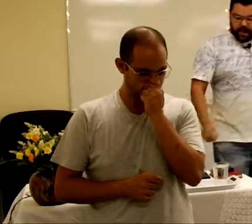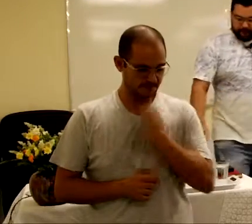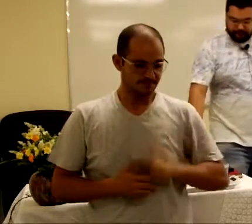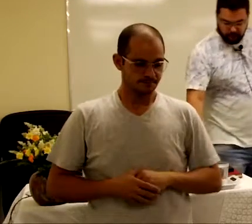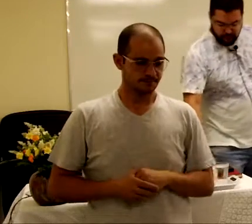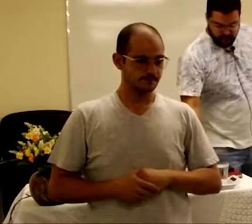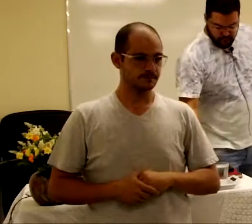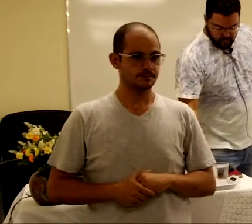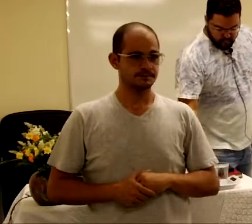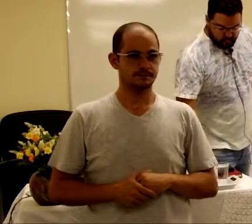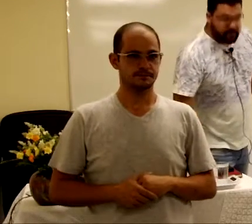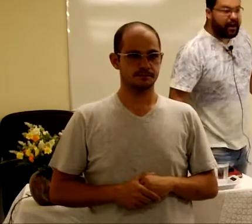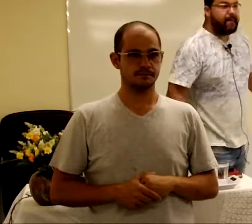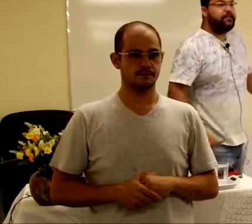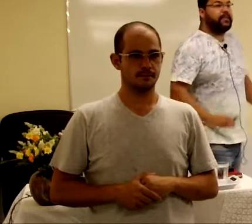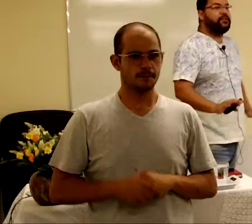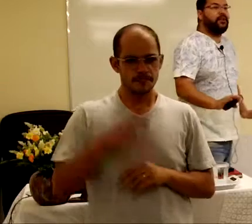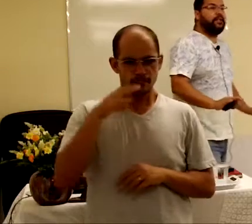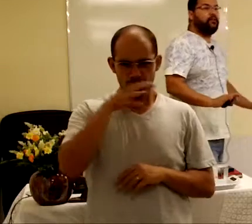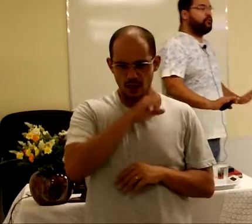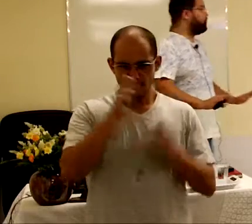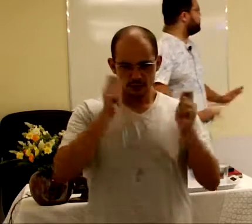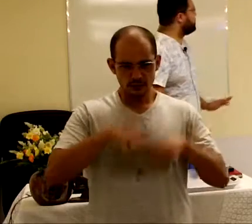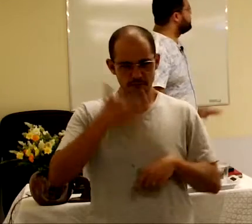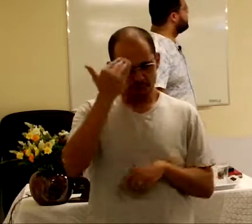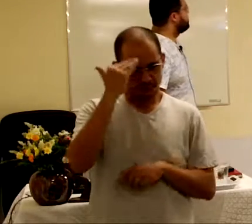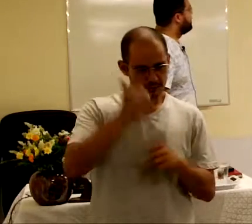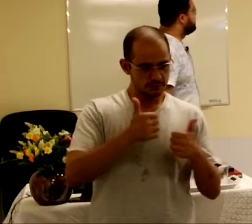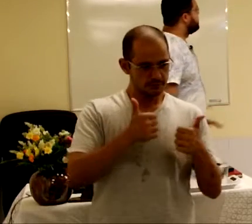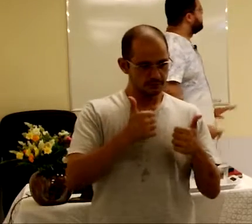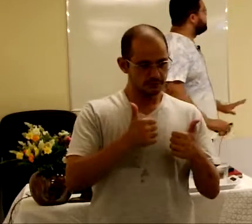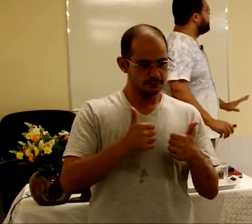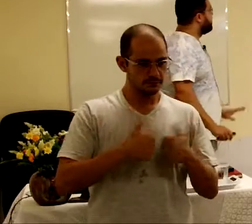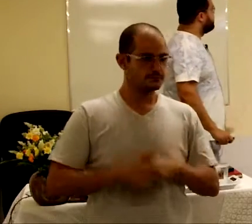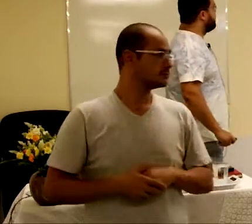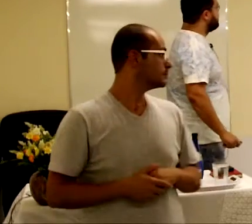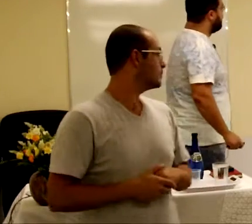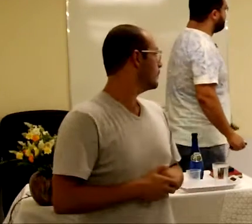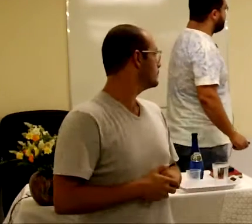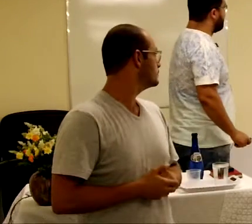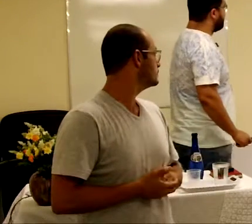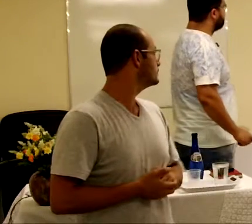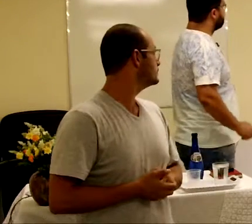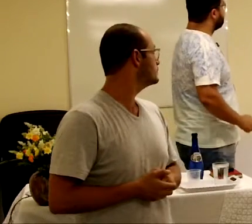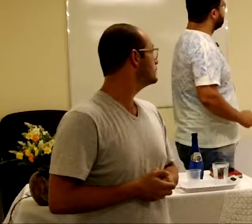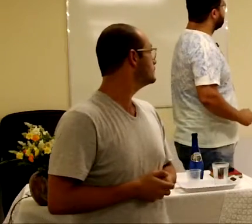Vamos lá. Está muito rápido, está dando para digerir, eu vou... Vamos lá, vamos devagarzinho que a gente